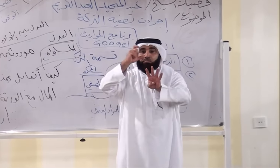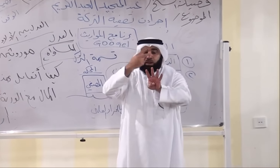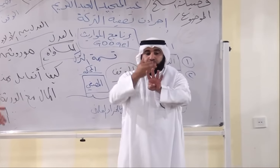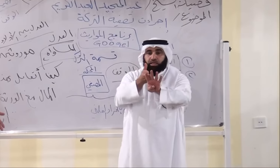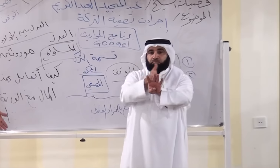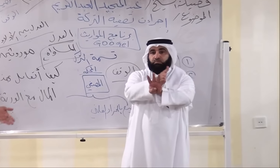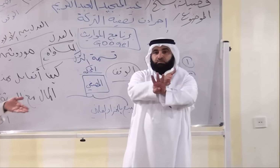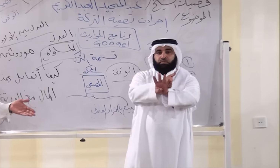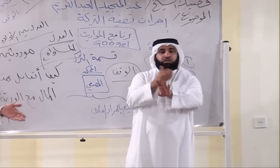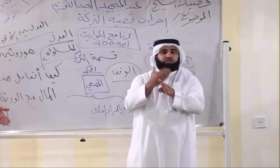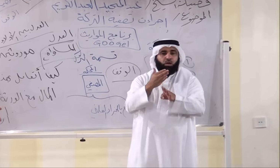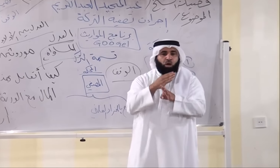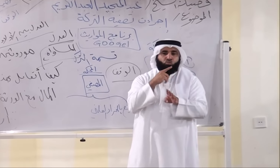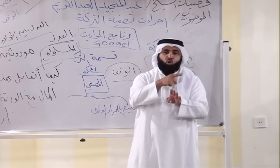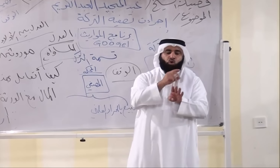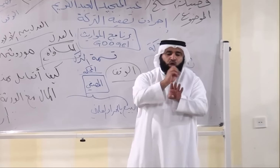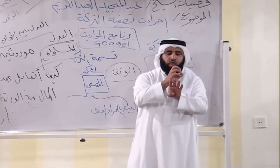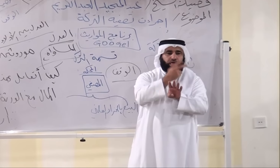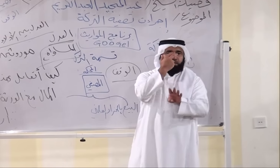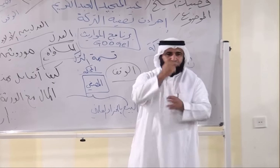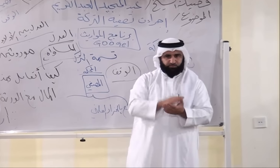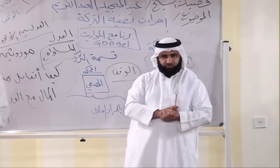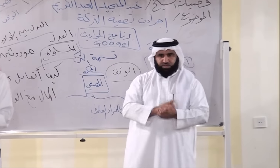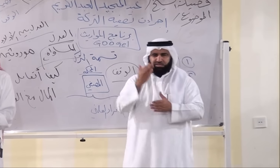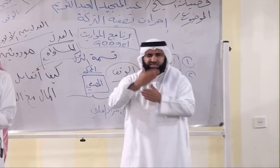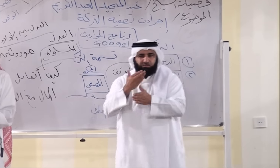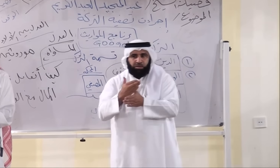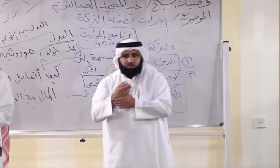تلقى واحد مثلا من ولد من زوجة